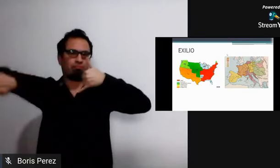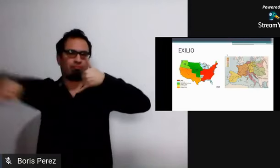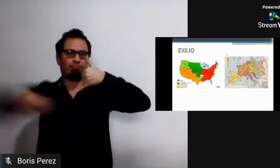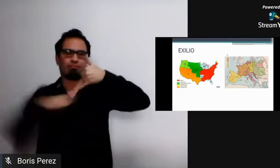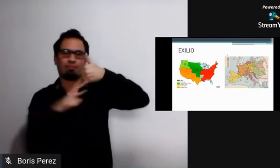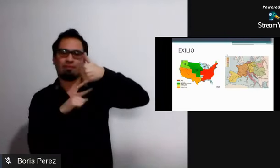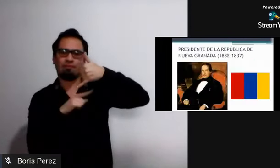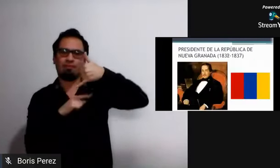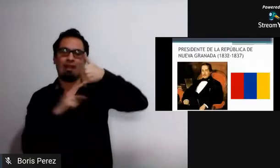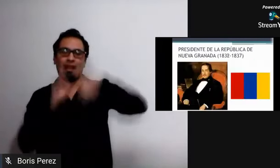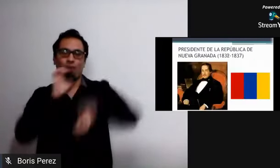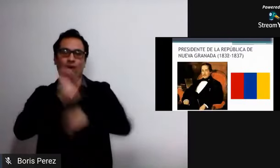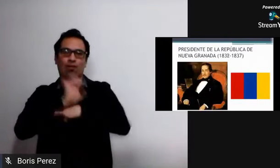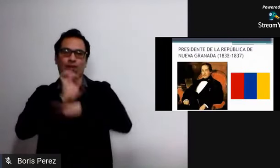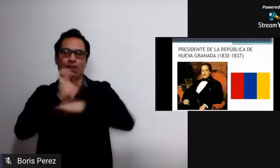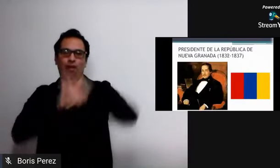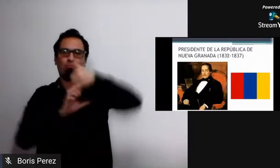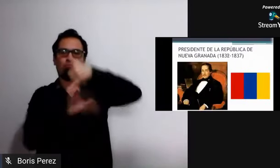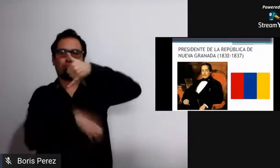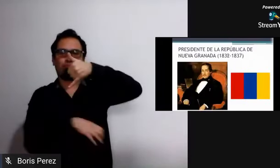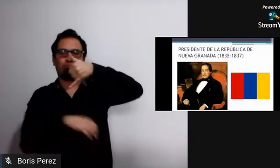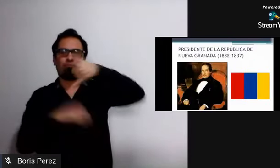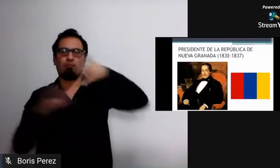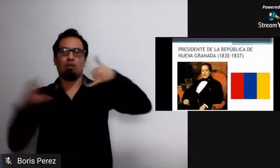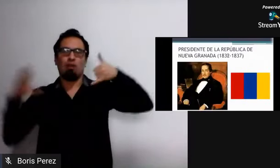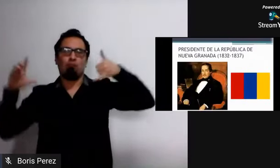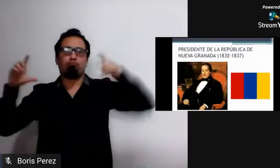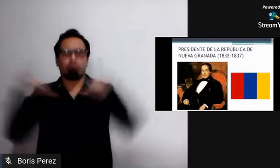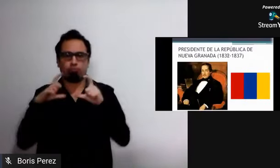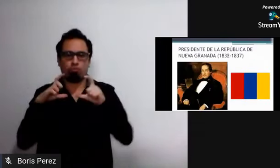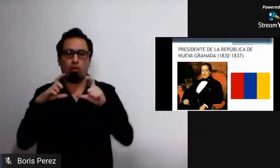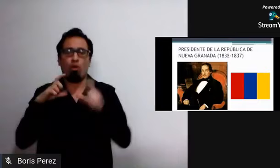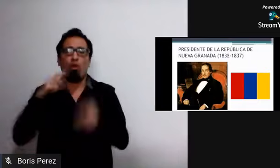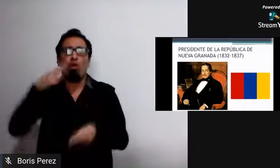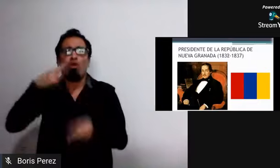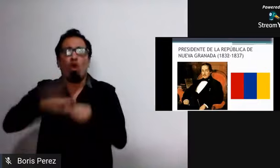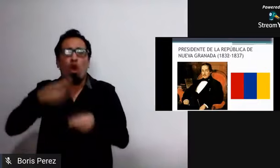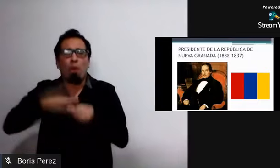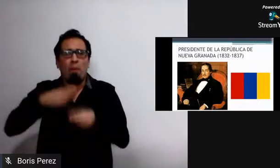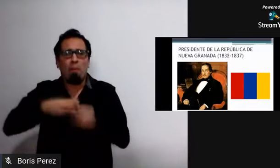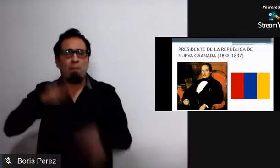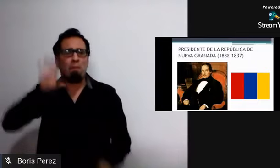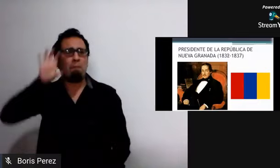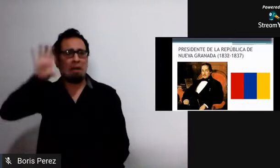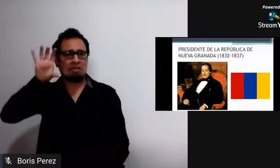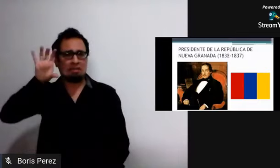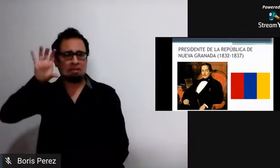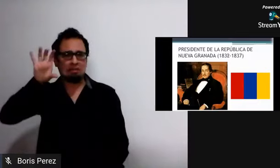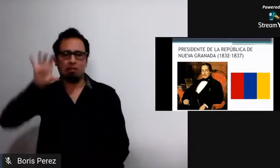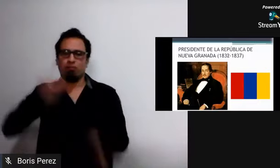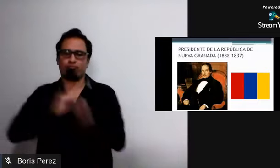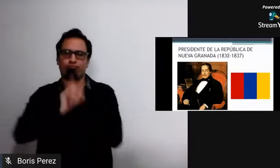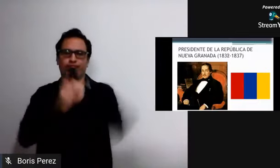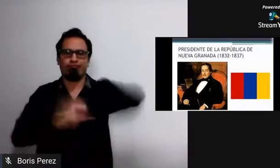Si ven como Venezuela ya está más separada y también Perú, y se redujo el